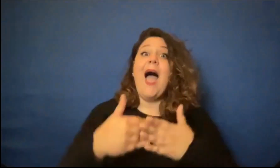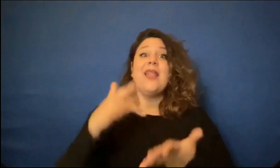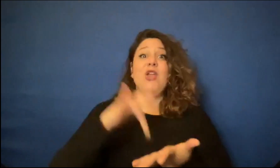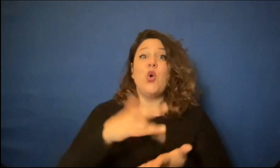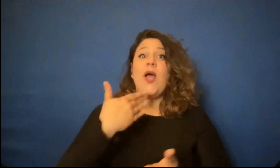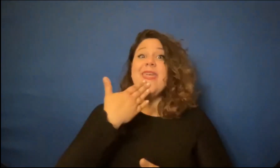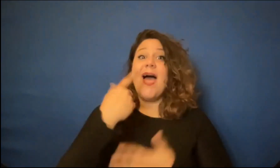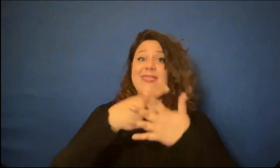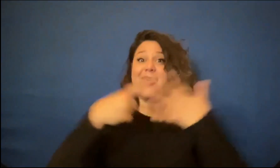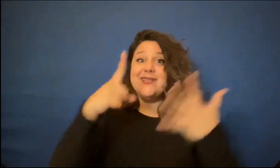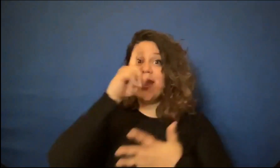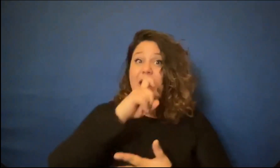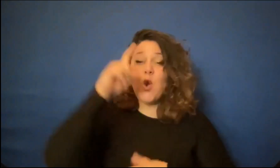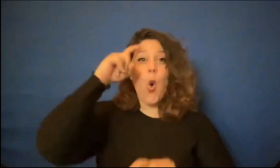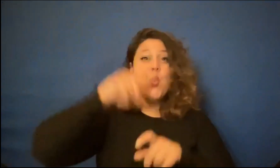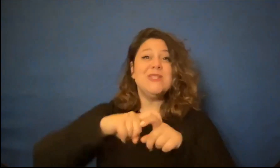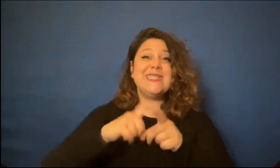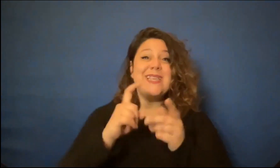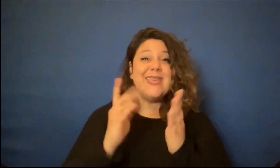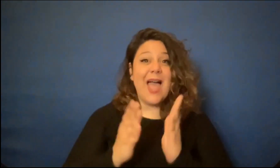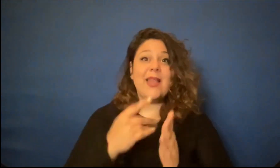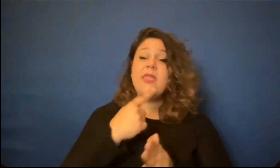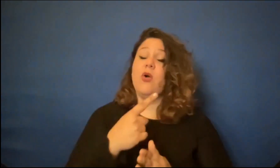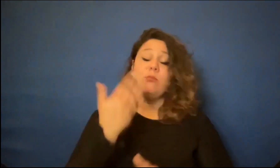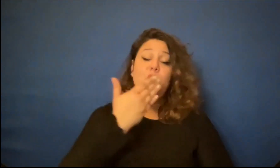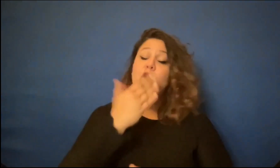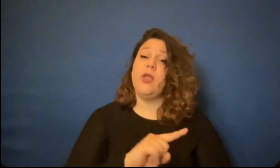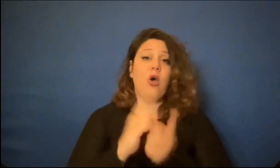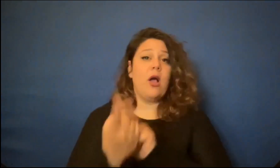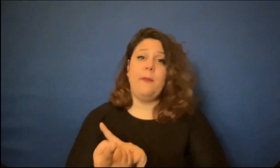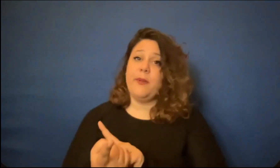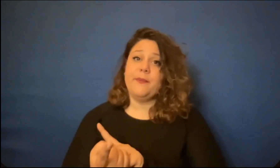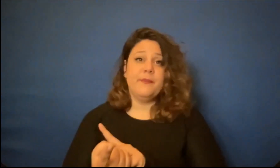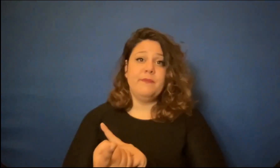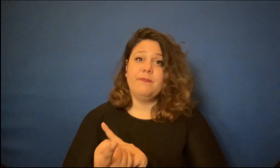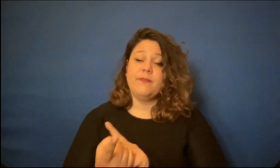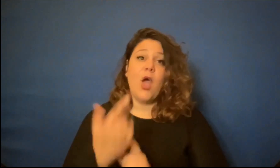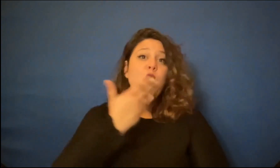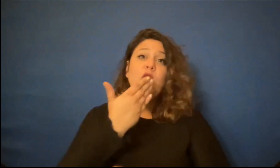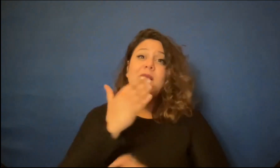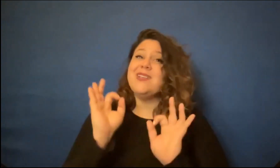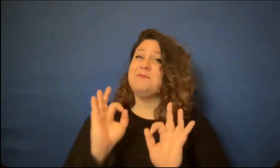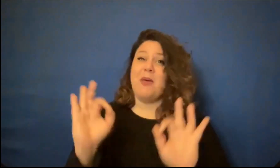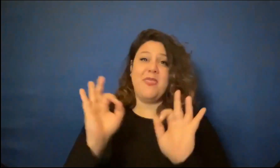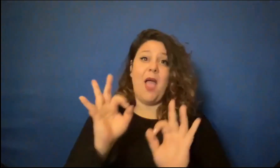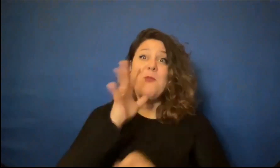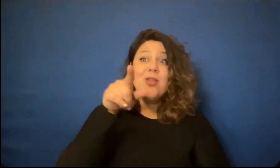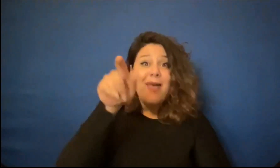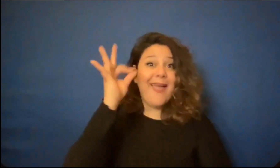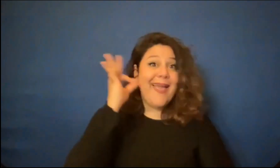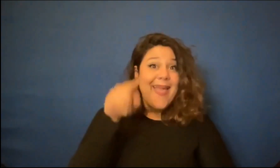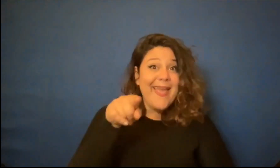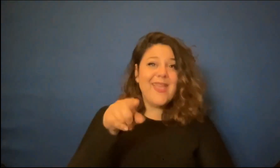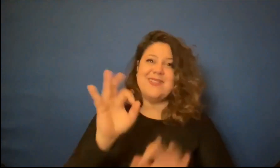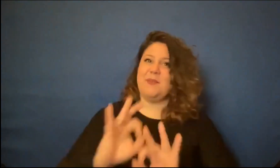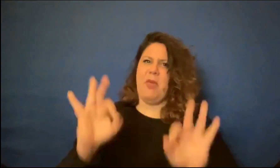nos dijo, hay que cambiarla de colegio y tiene que ser especial, porque ella es especial. Y Teresa lo